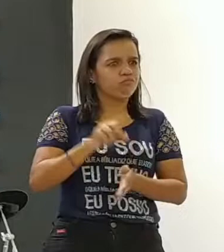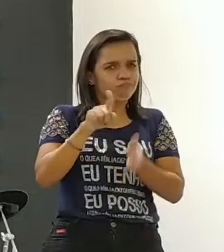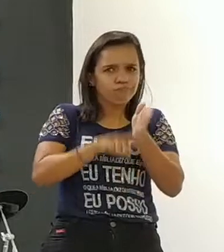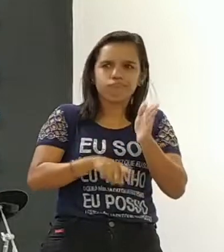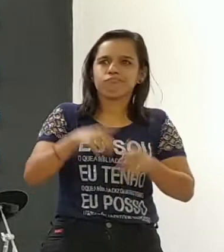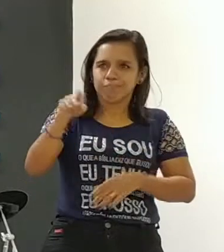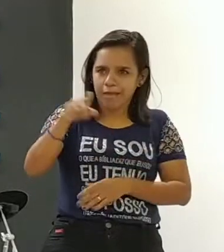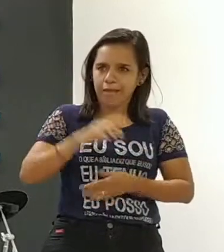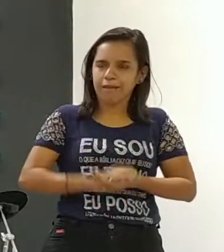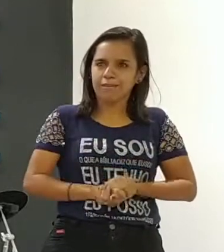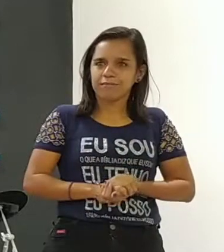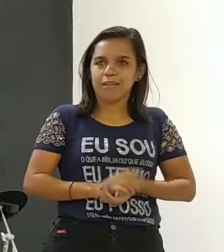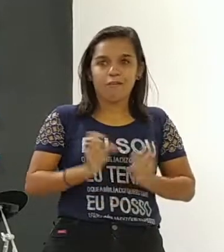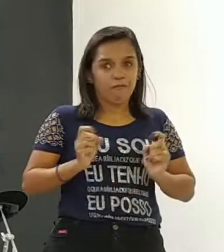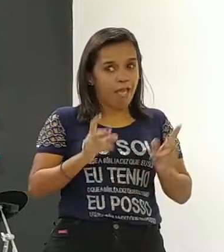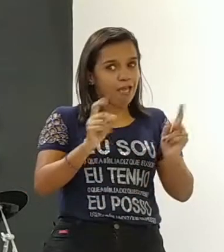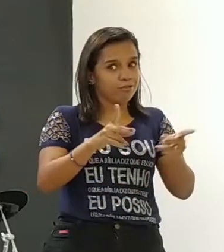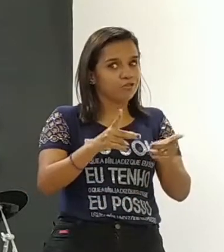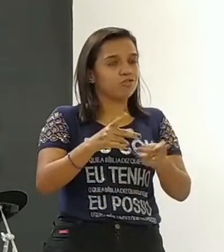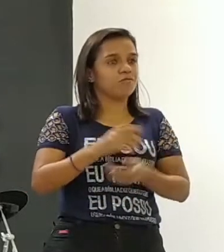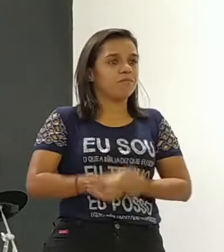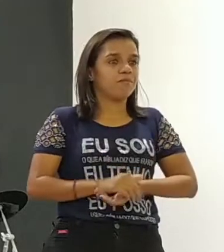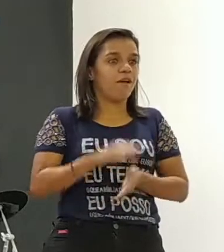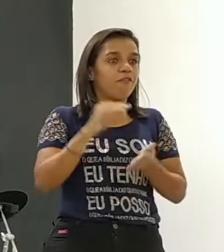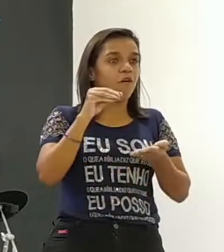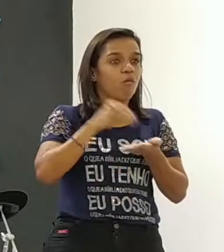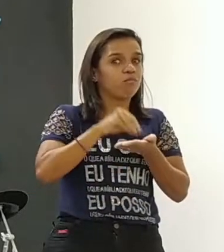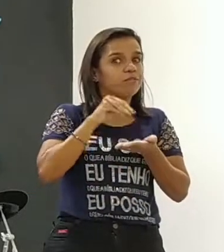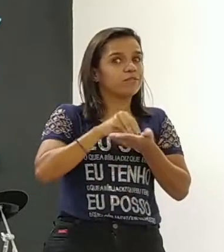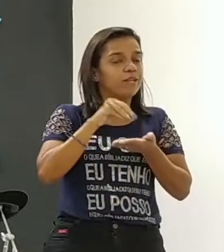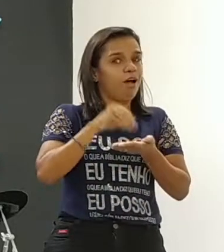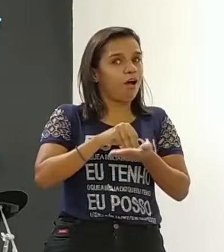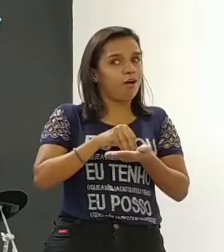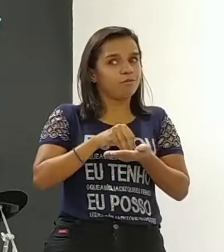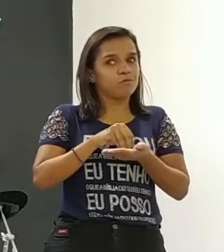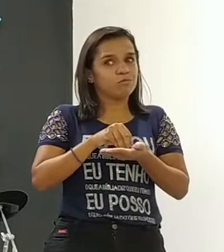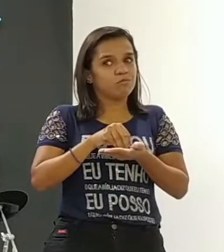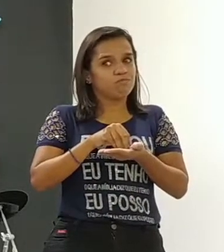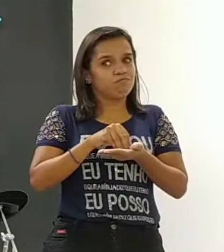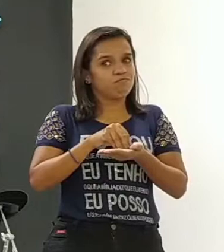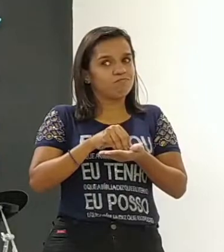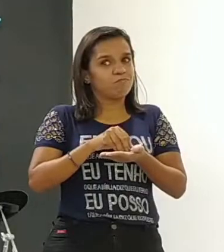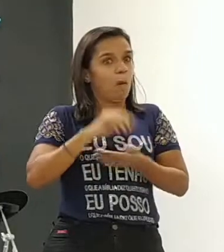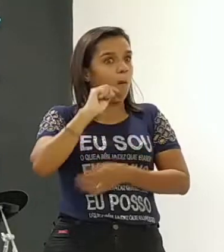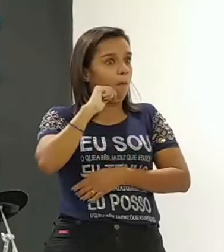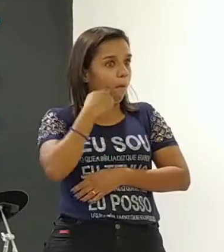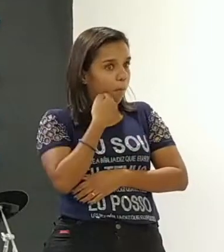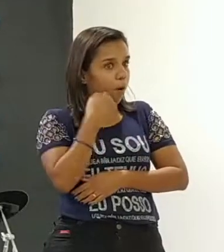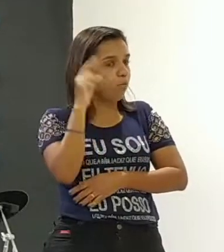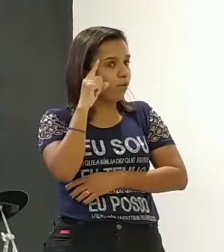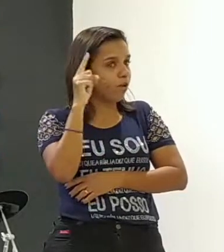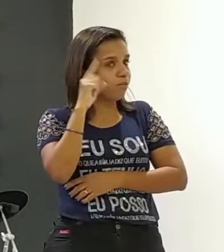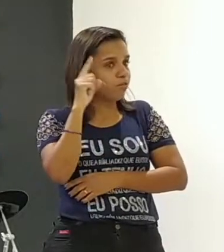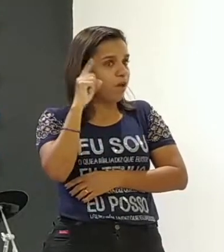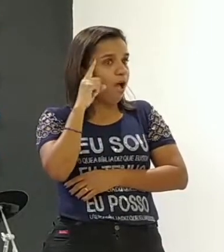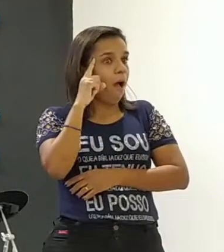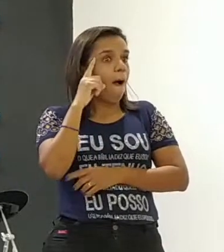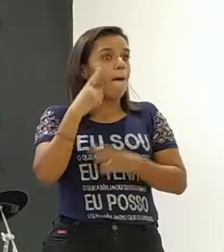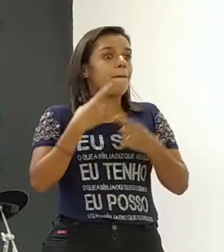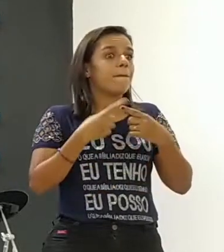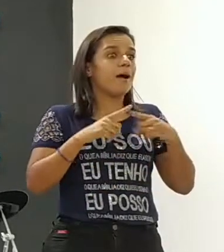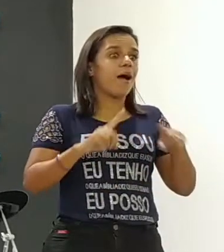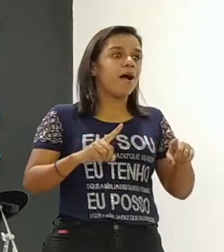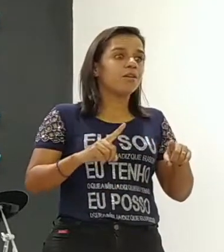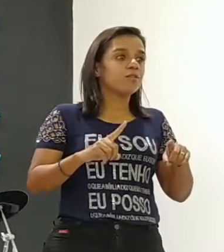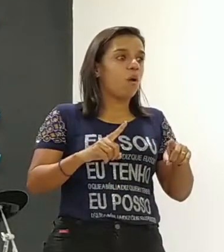galera? Porque está sempre faltando. Não está faltando o pão de cada dia. Mas aquele que